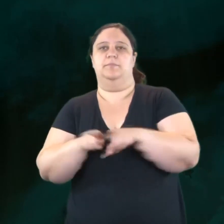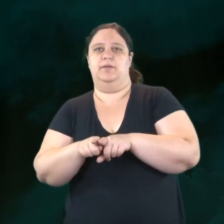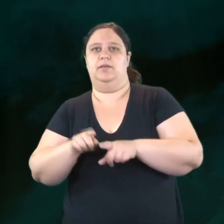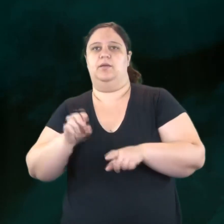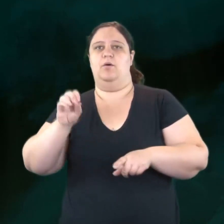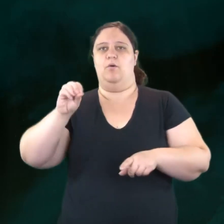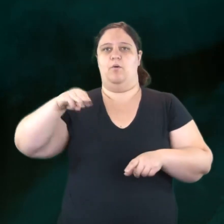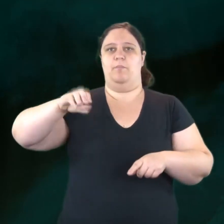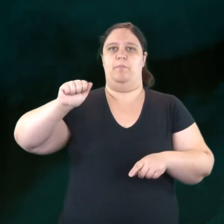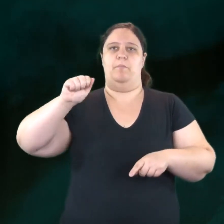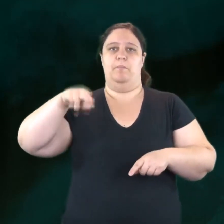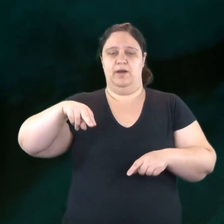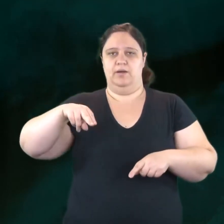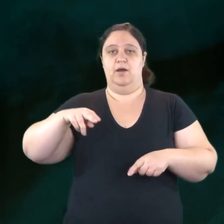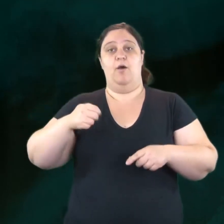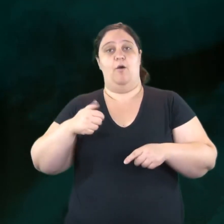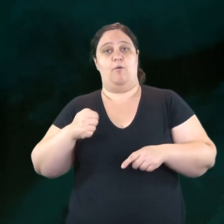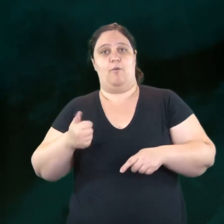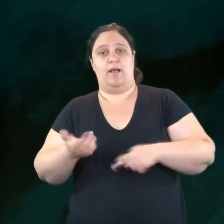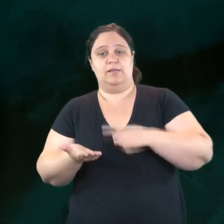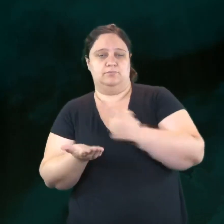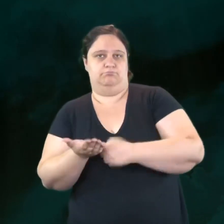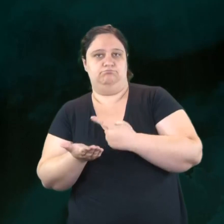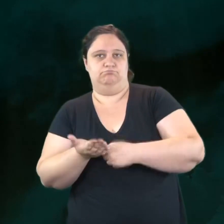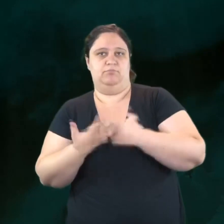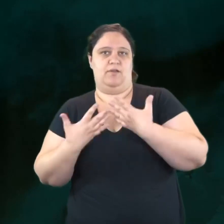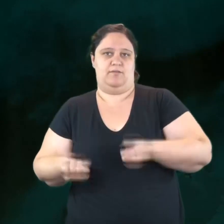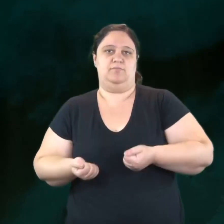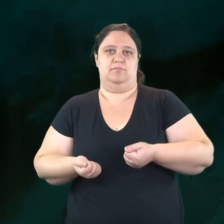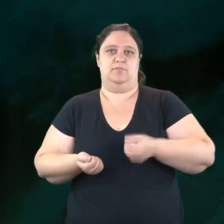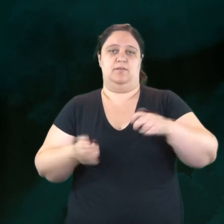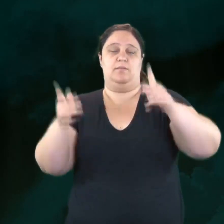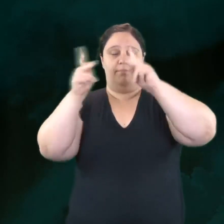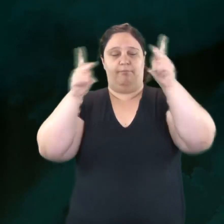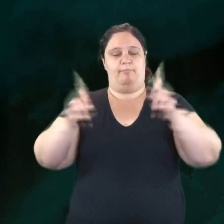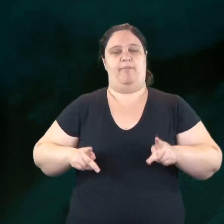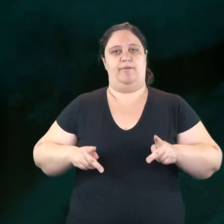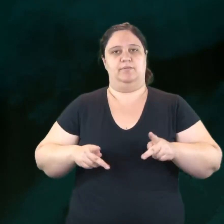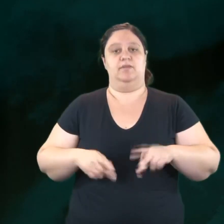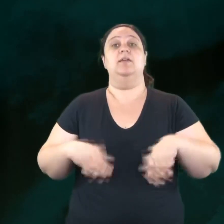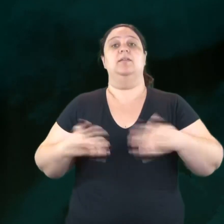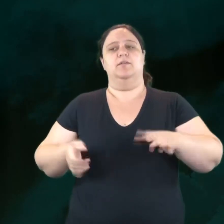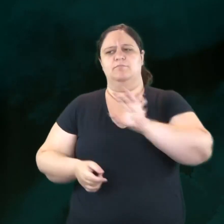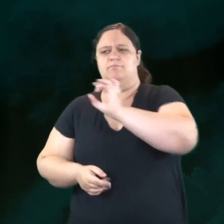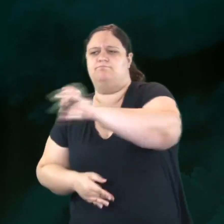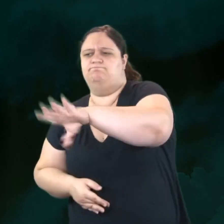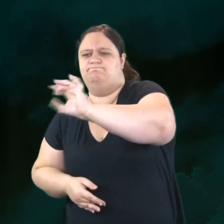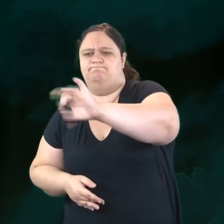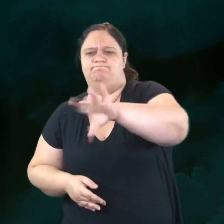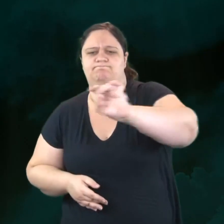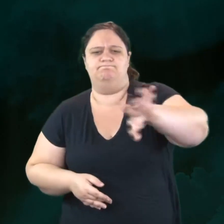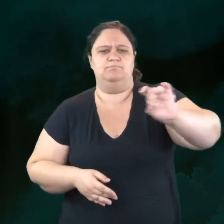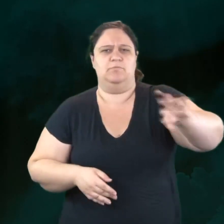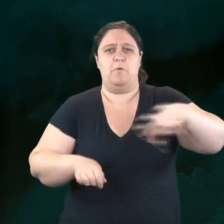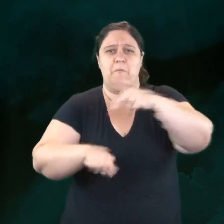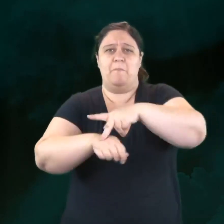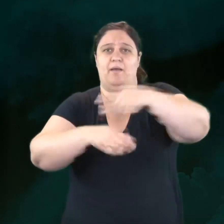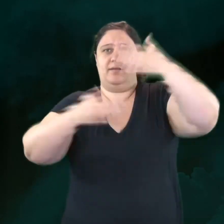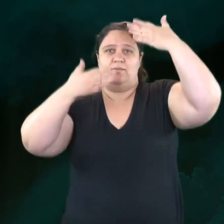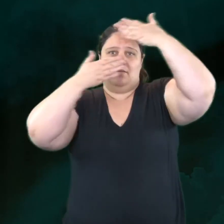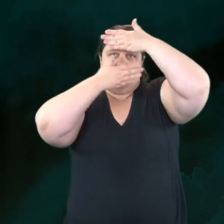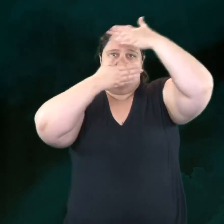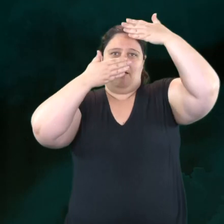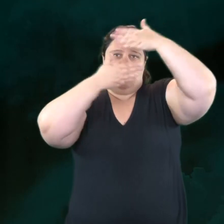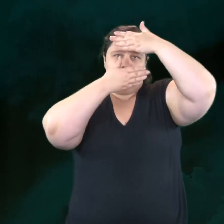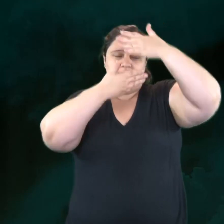assinar. E, queridos irmãos, um por um, esses países árabes mais moderados